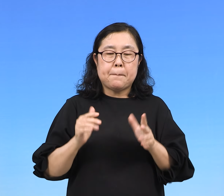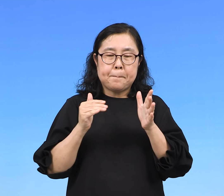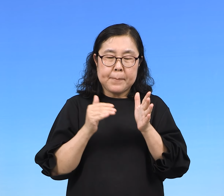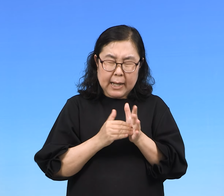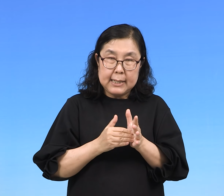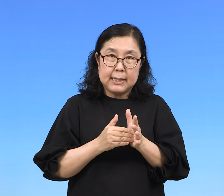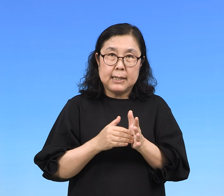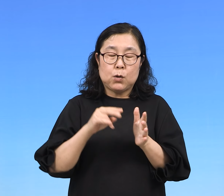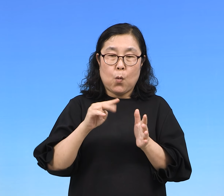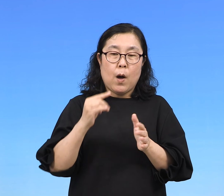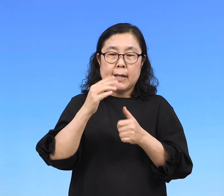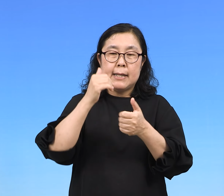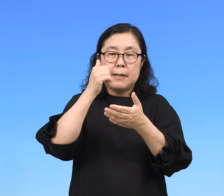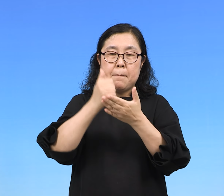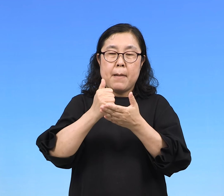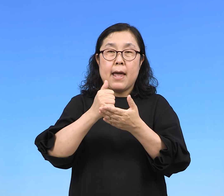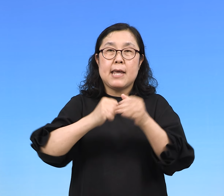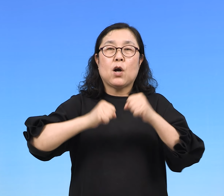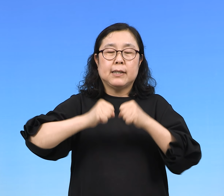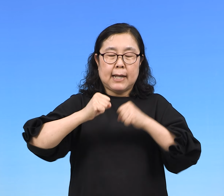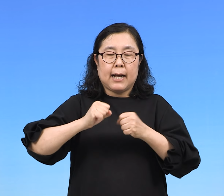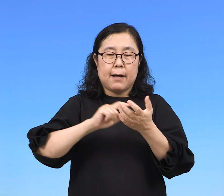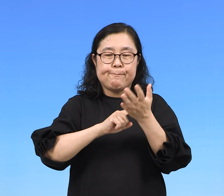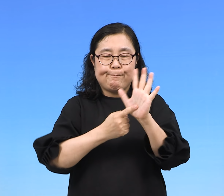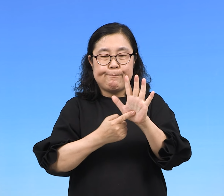하나님의 역사가 일어날 수 있다는 사실이에요.